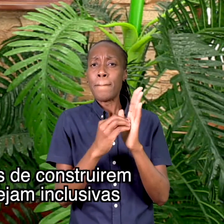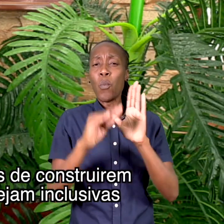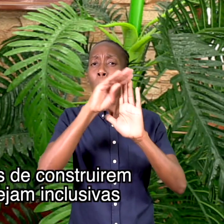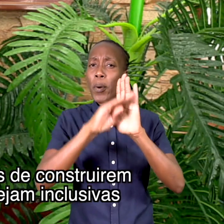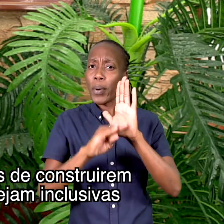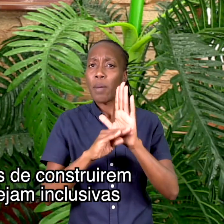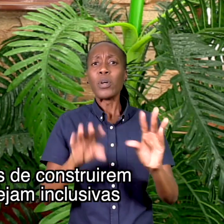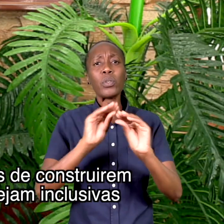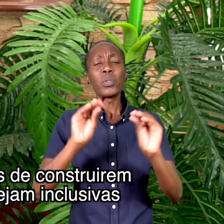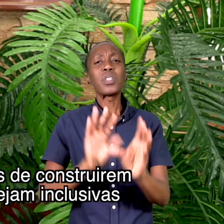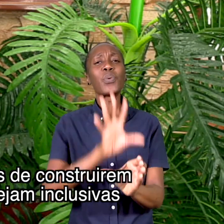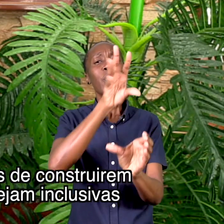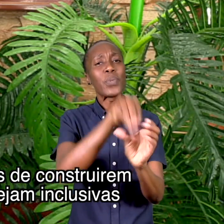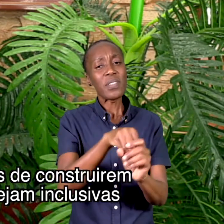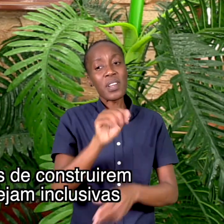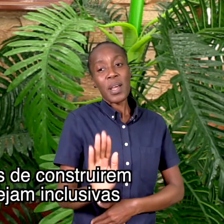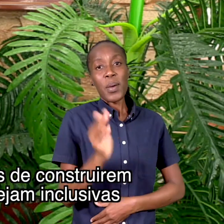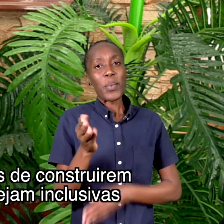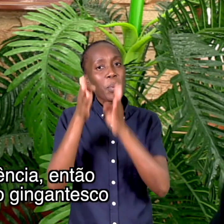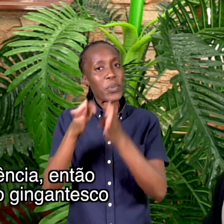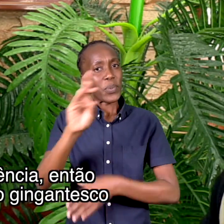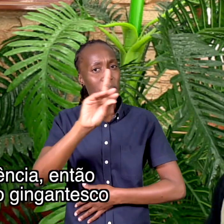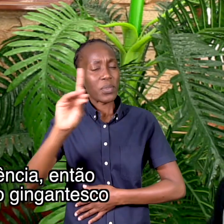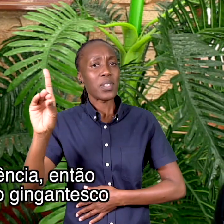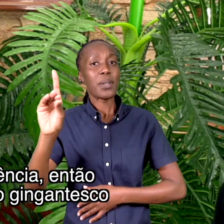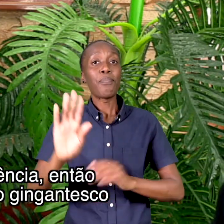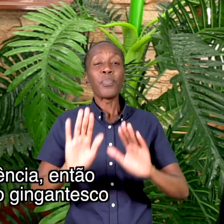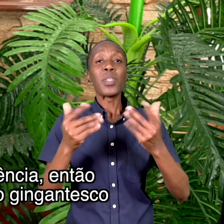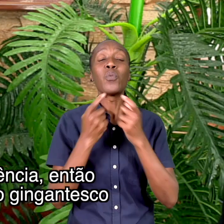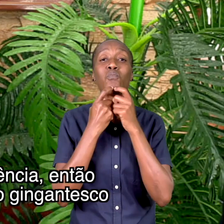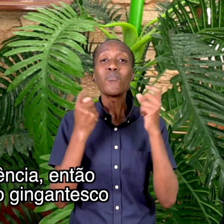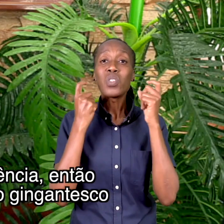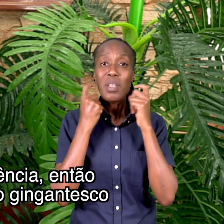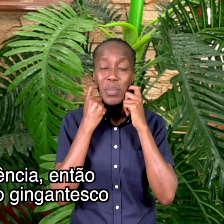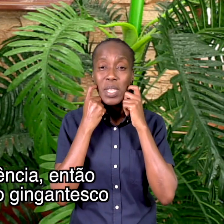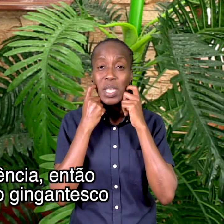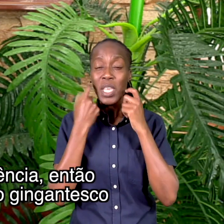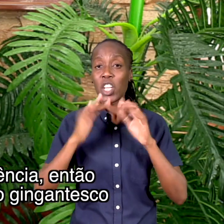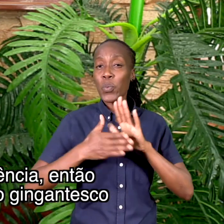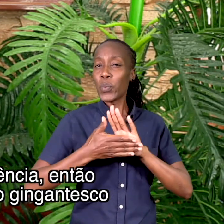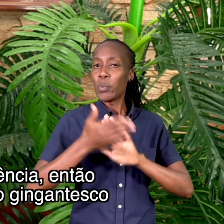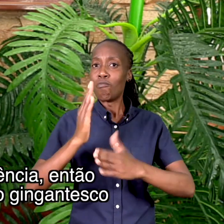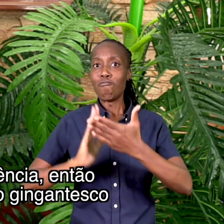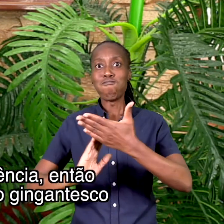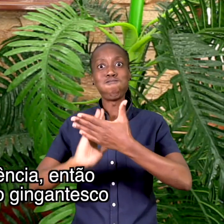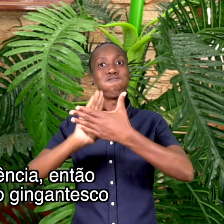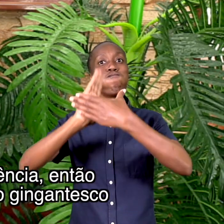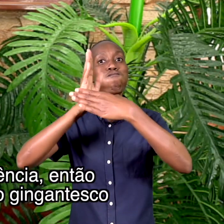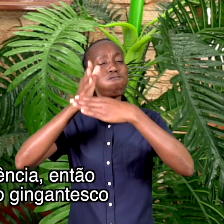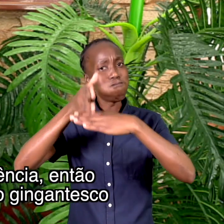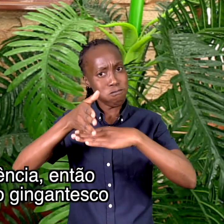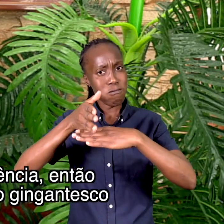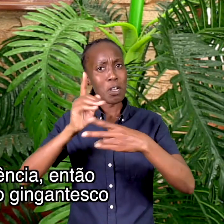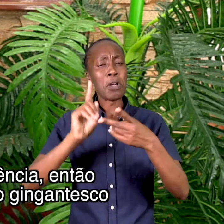construírem programas de educação que sejam inclusivas para as pessoas com deficiência. Então, Moçambique tomou um passo